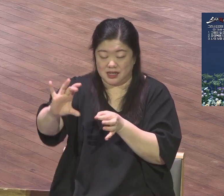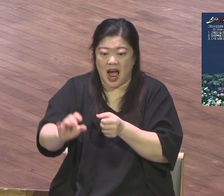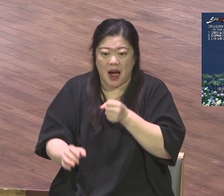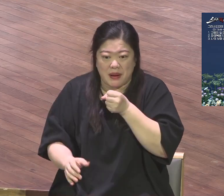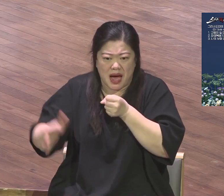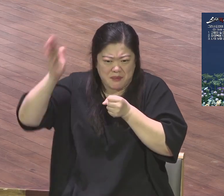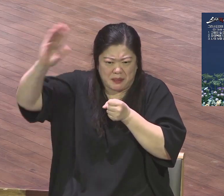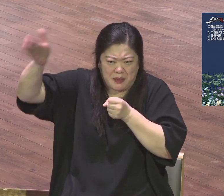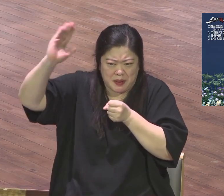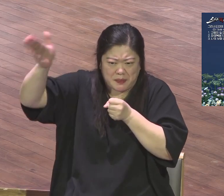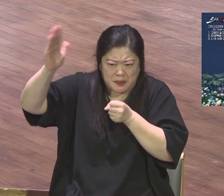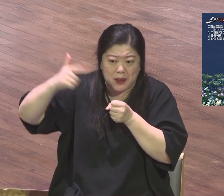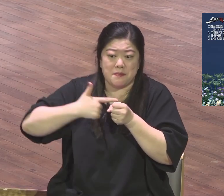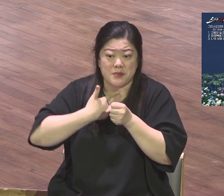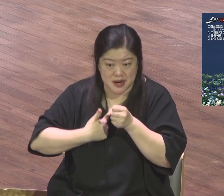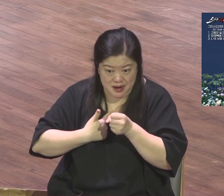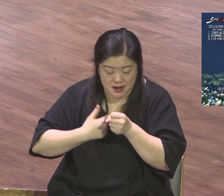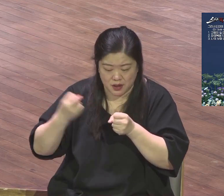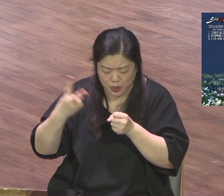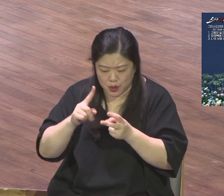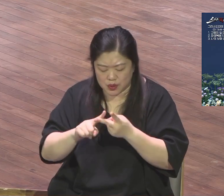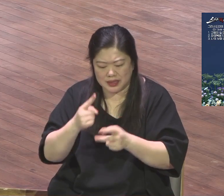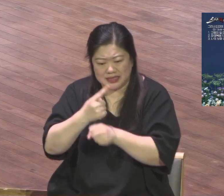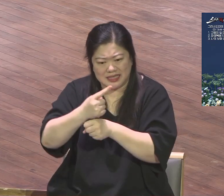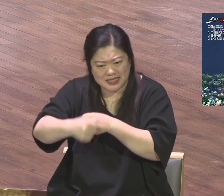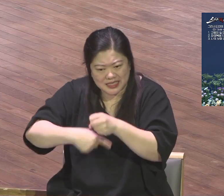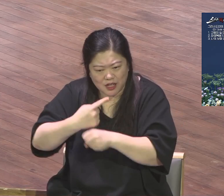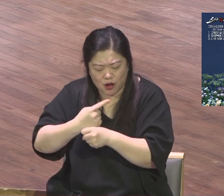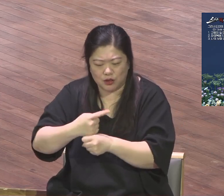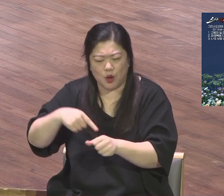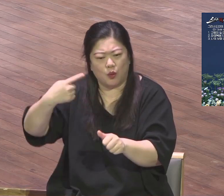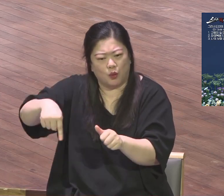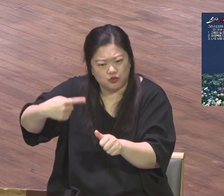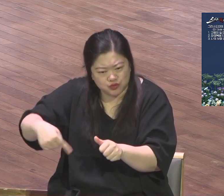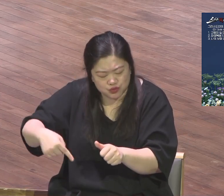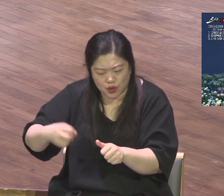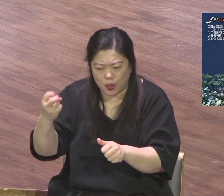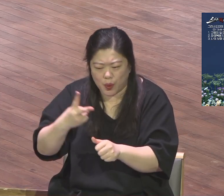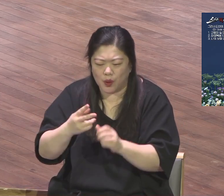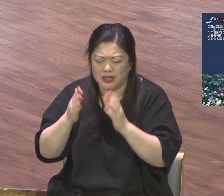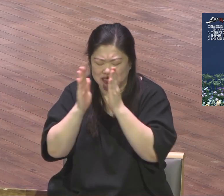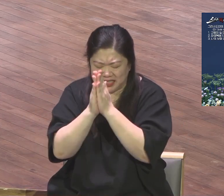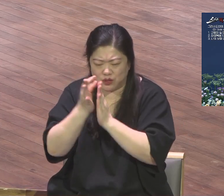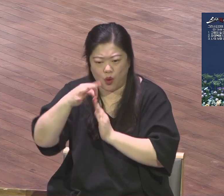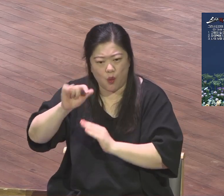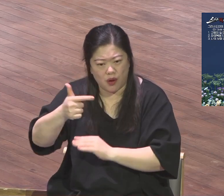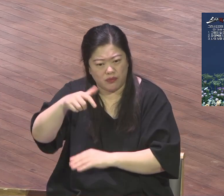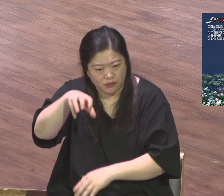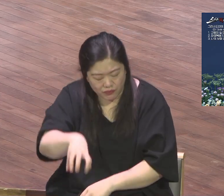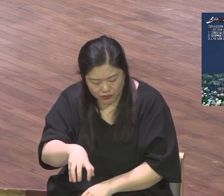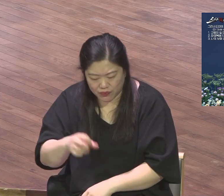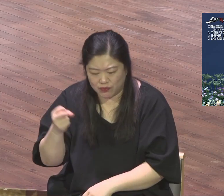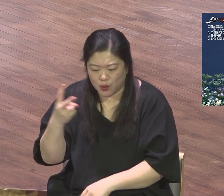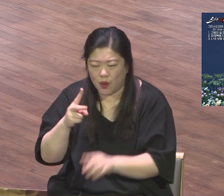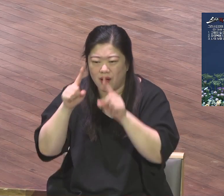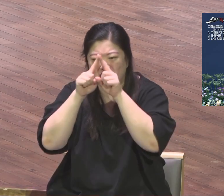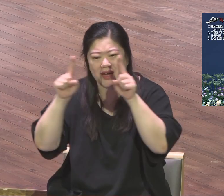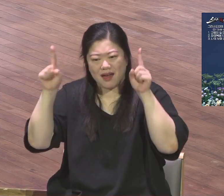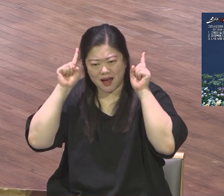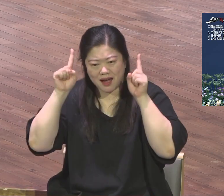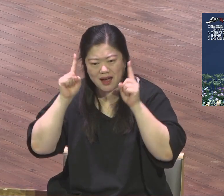연구, 정삼열 목사의 52주 성경 교육, 김선도 감리교 김선도 목사님 트리니티, 내백이터 선교, 대학생